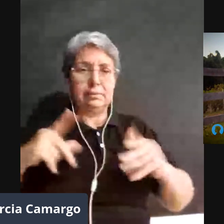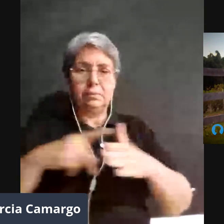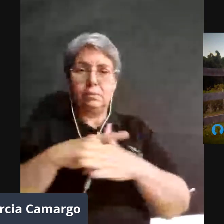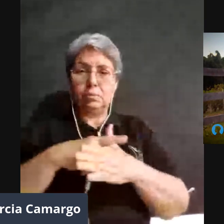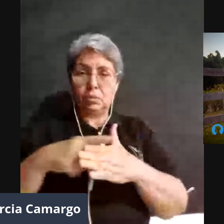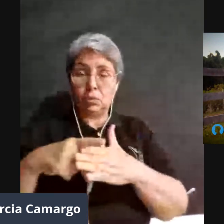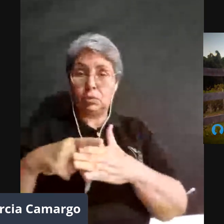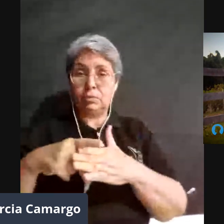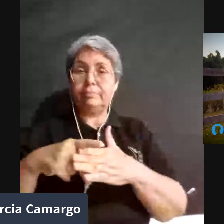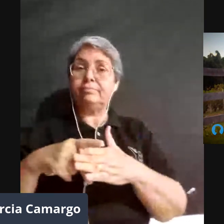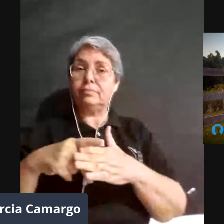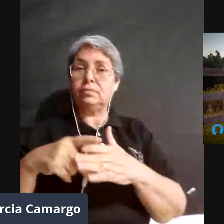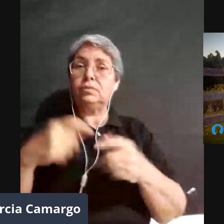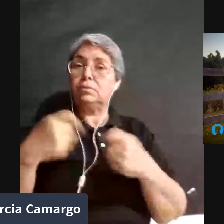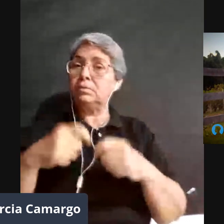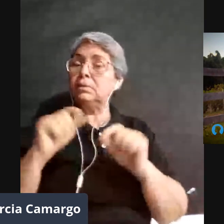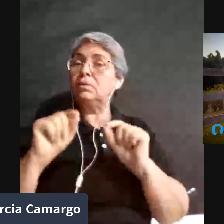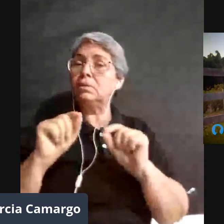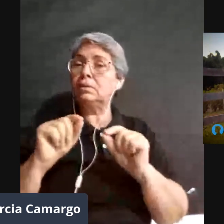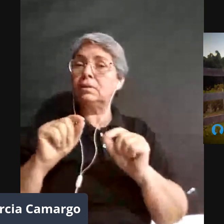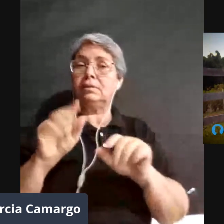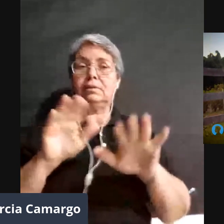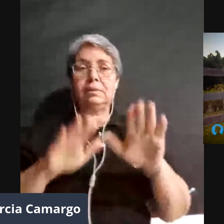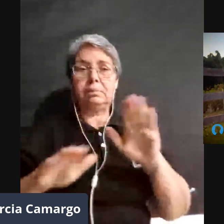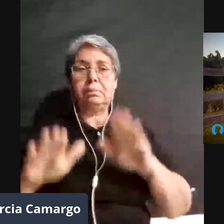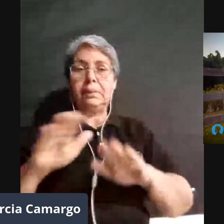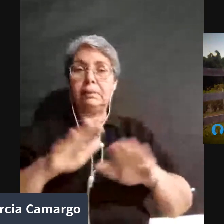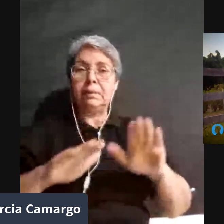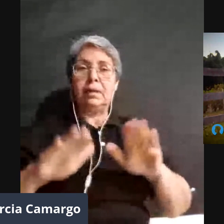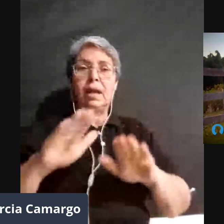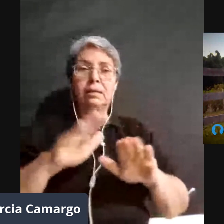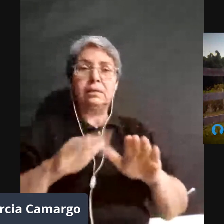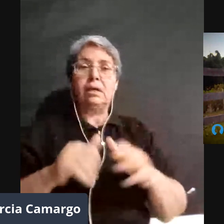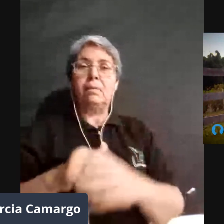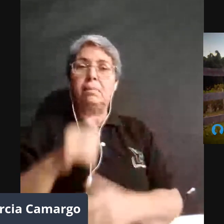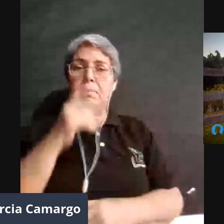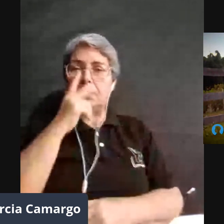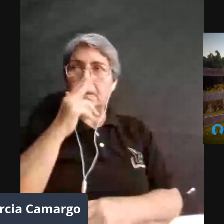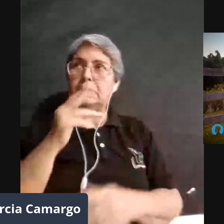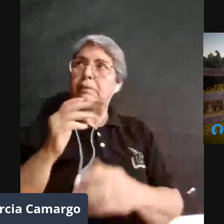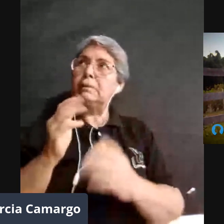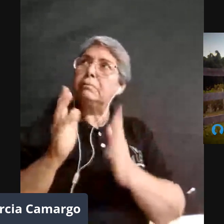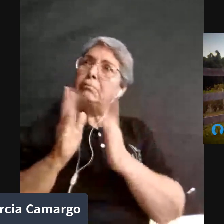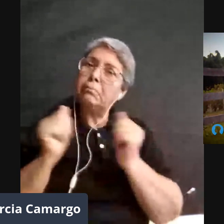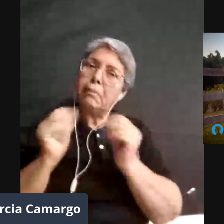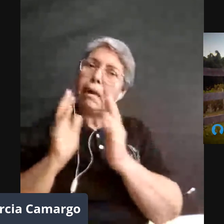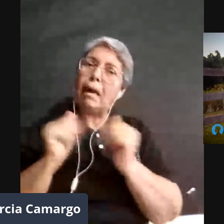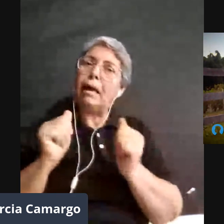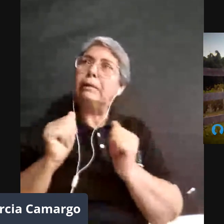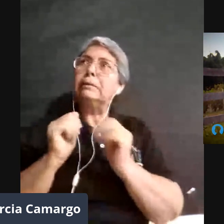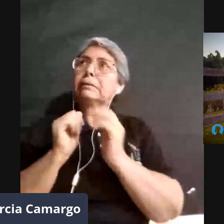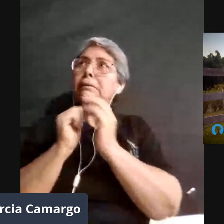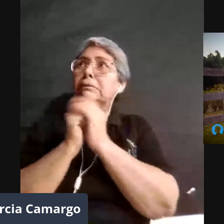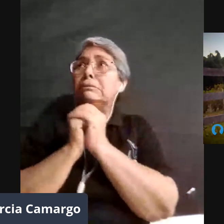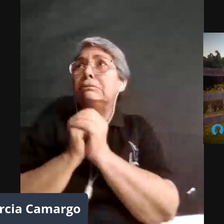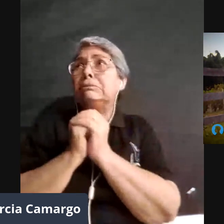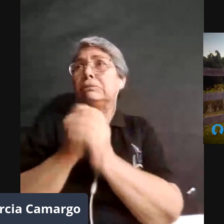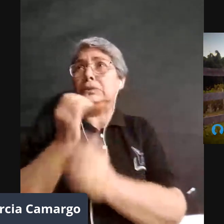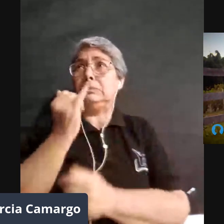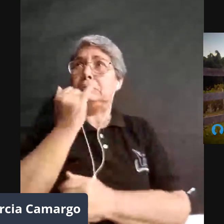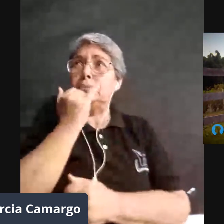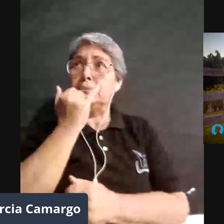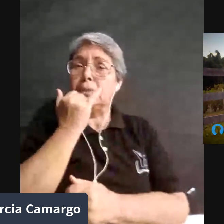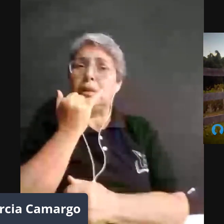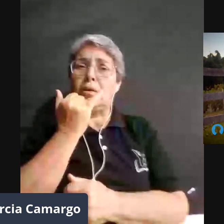que preparação é ficar se levantando, pedindo perdão e se levantando cada vez que você cair, porque cair